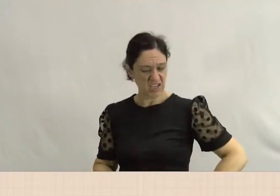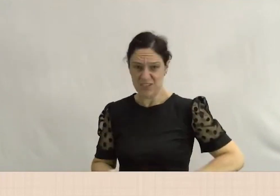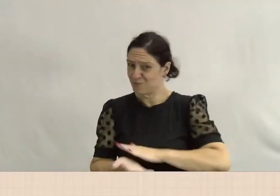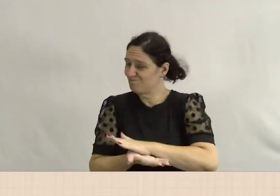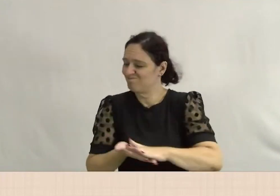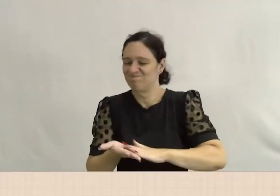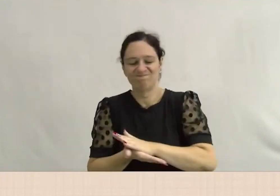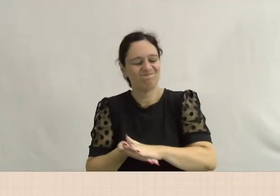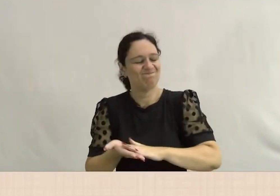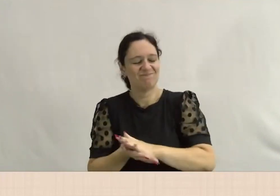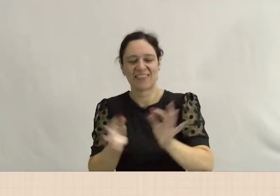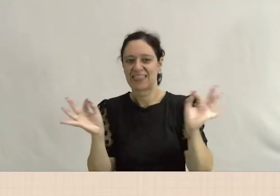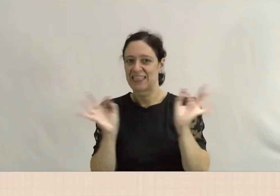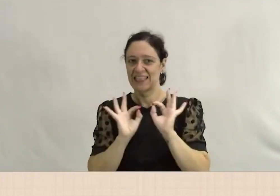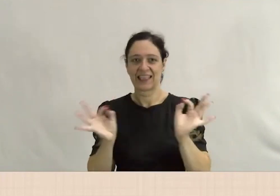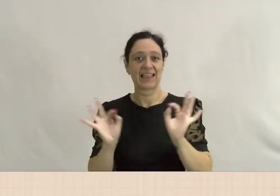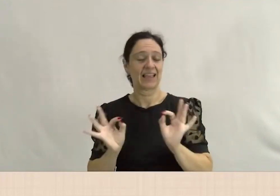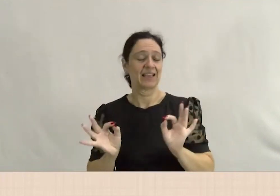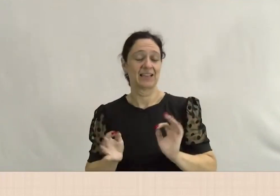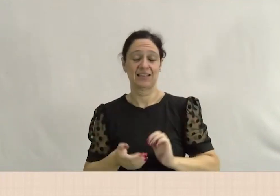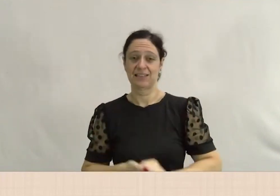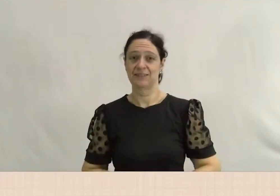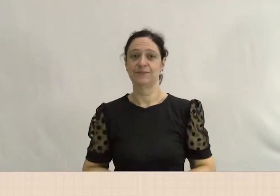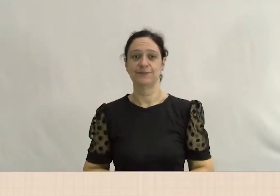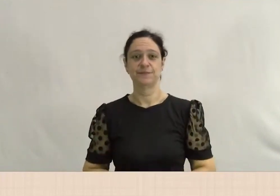feito se fez.